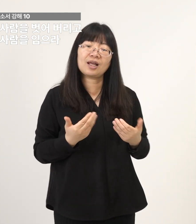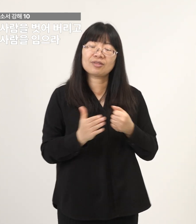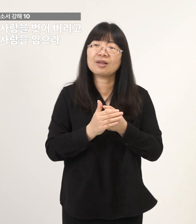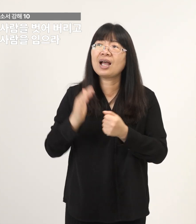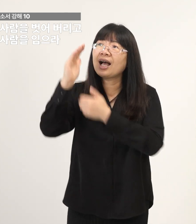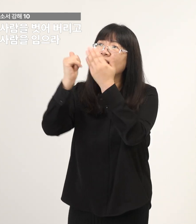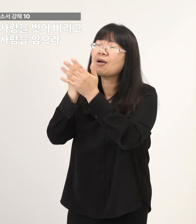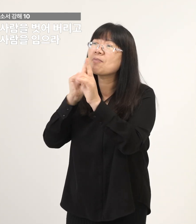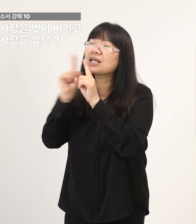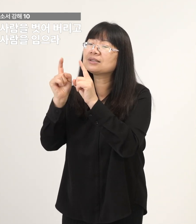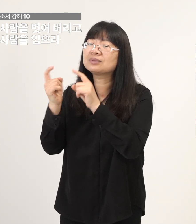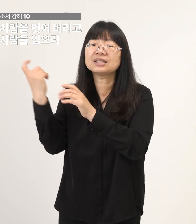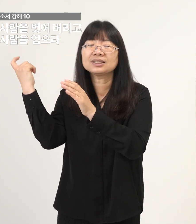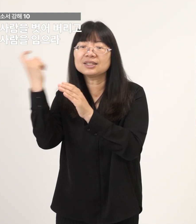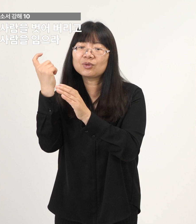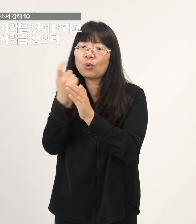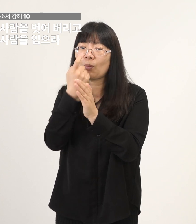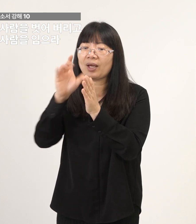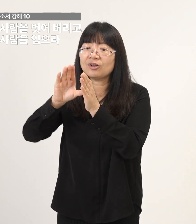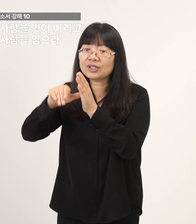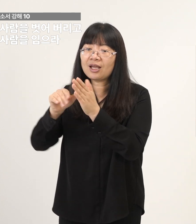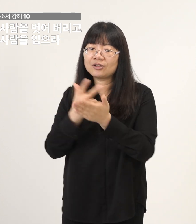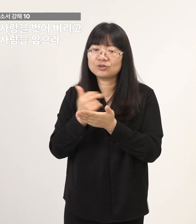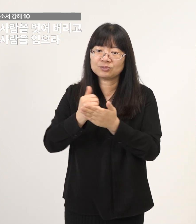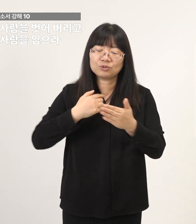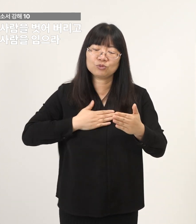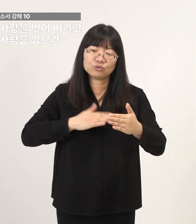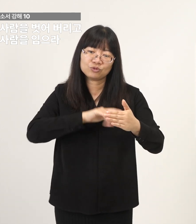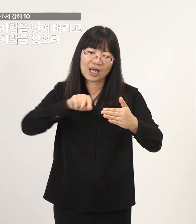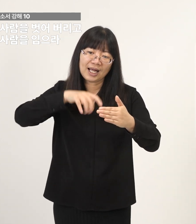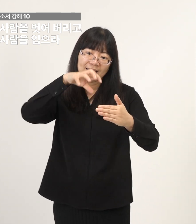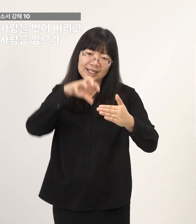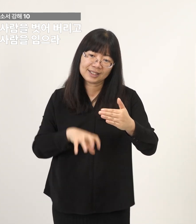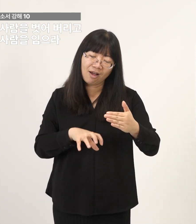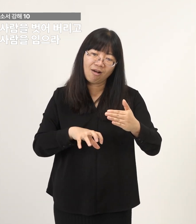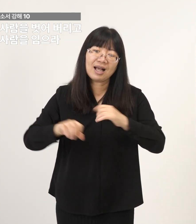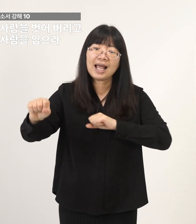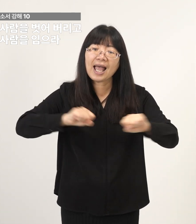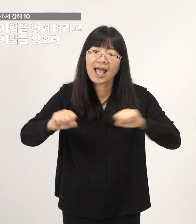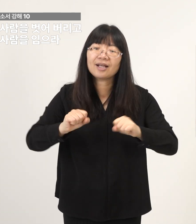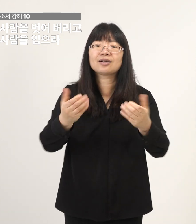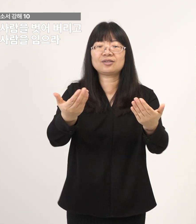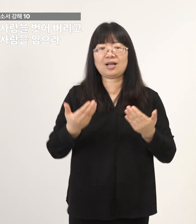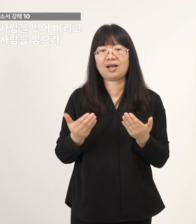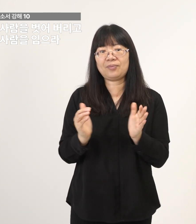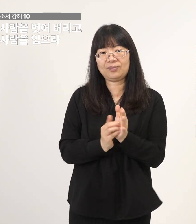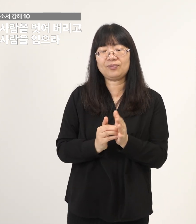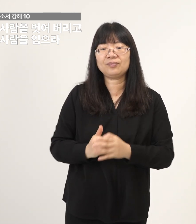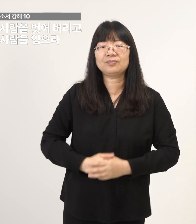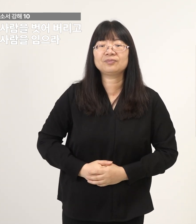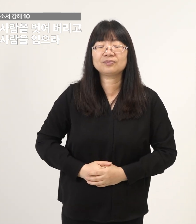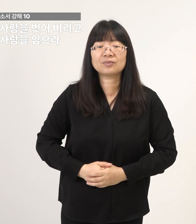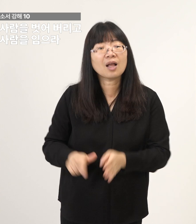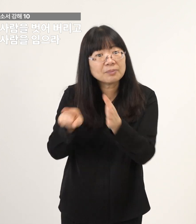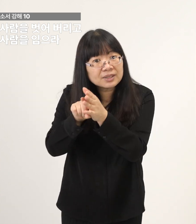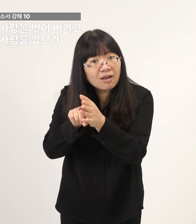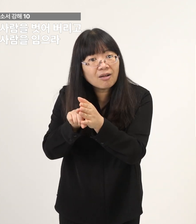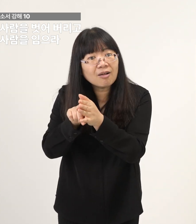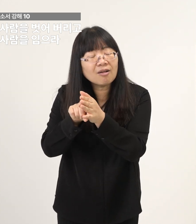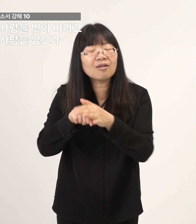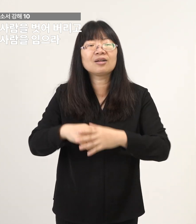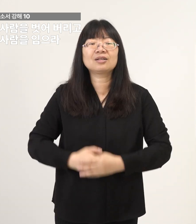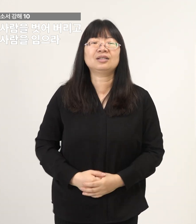말씀을 듣고 배울 때 주님은 우리 안에서 역사하시는 거죠. 믿습니까?